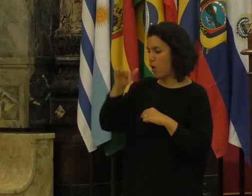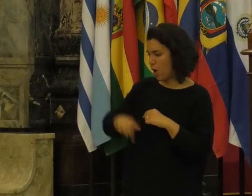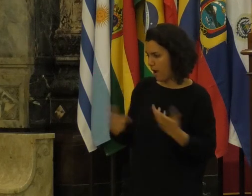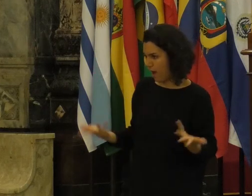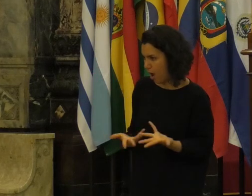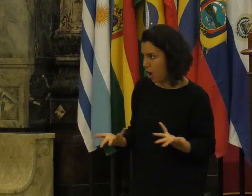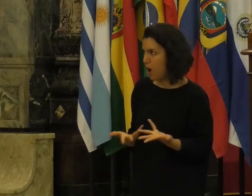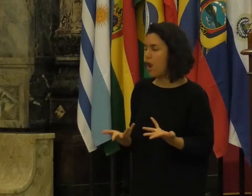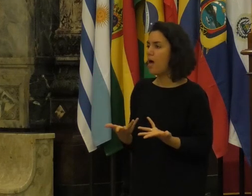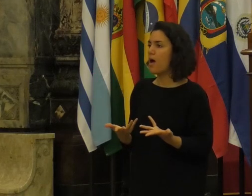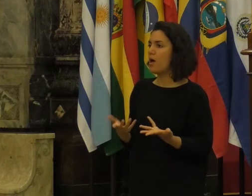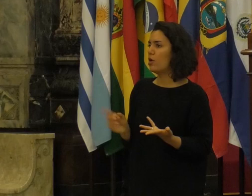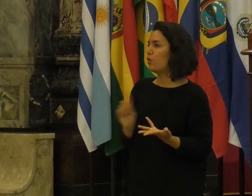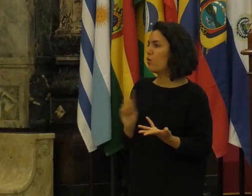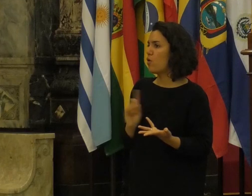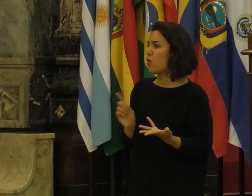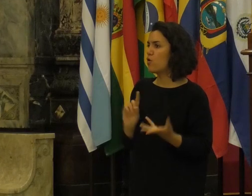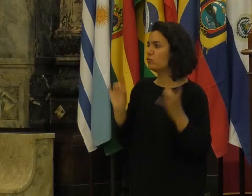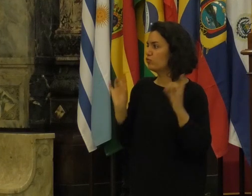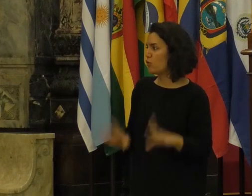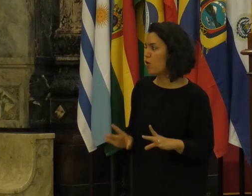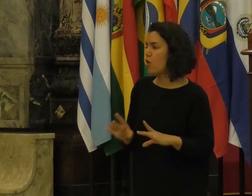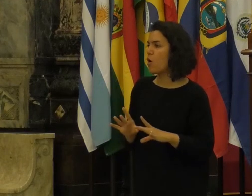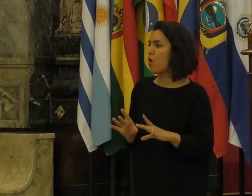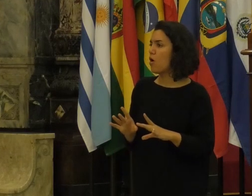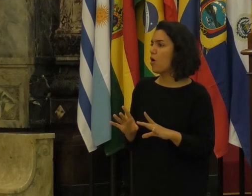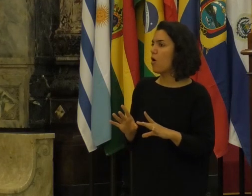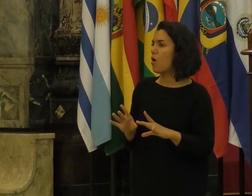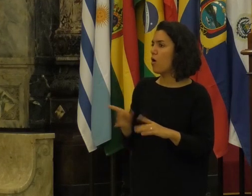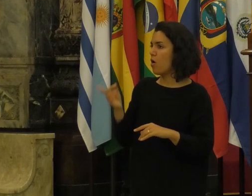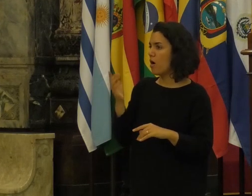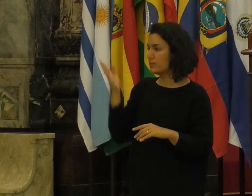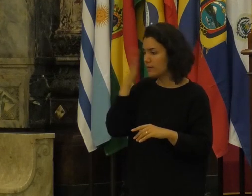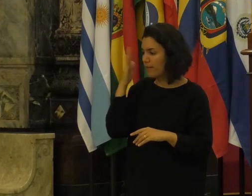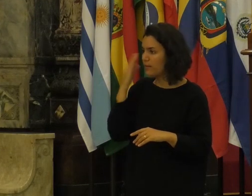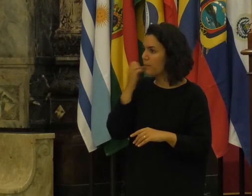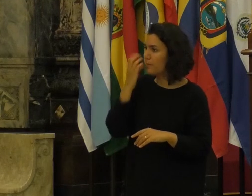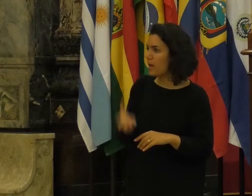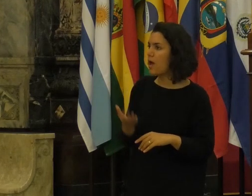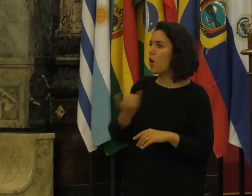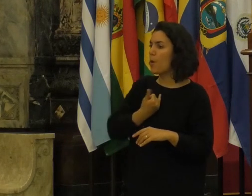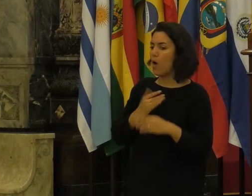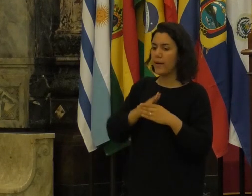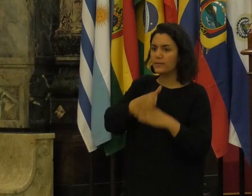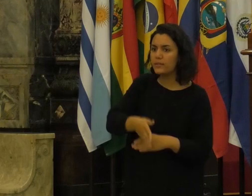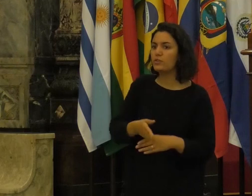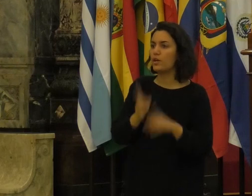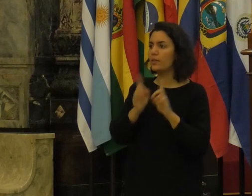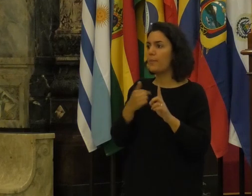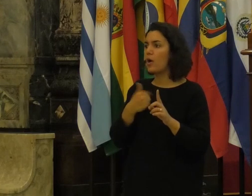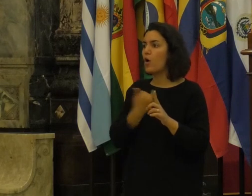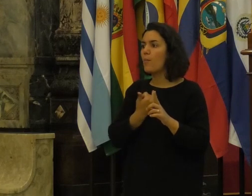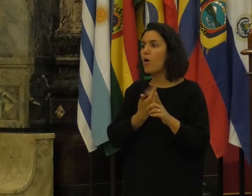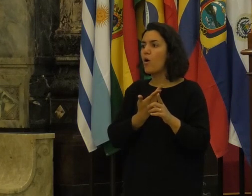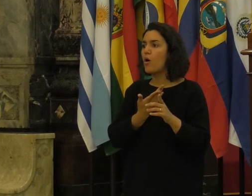es precisamente muy amigable ni en sus accesos ni en sus parámetros de selección para representar a